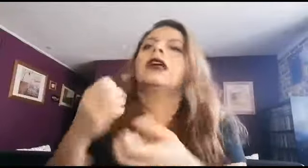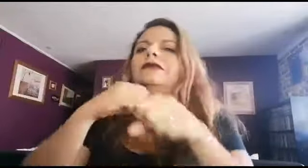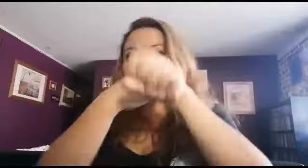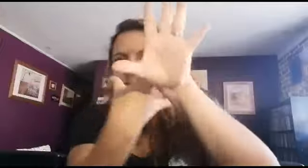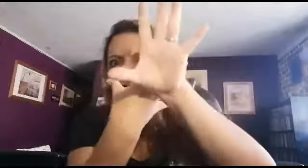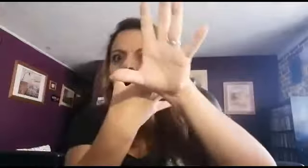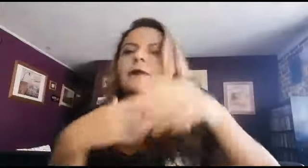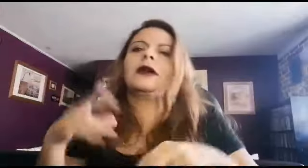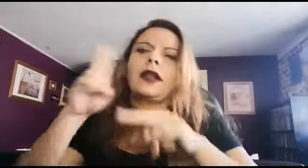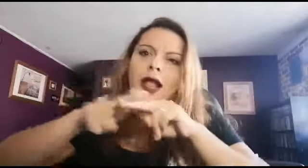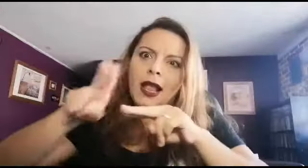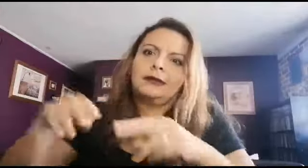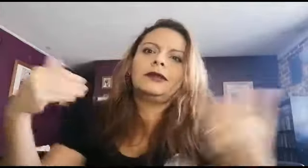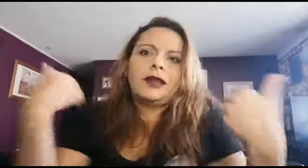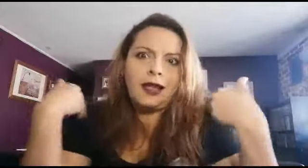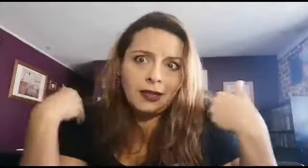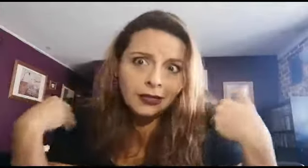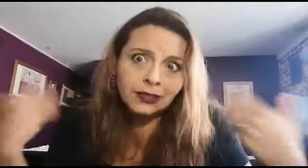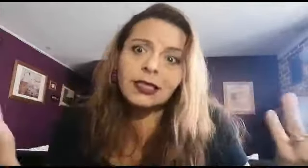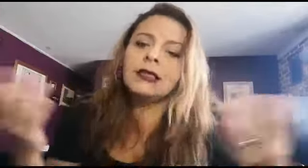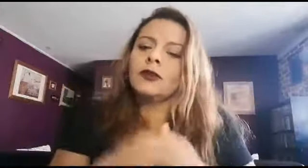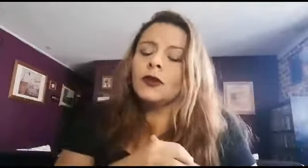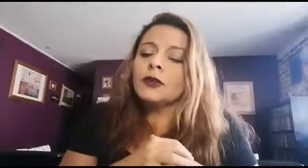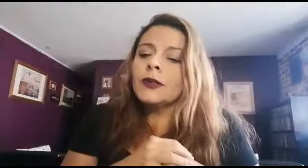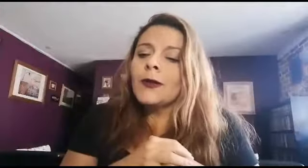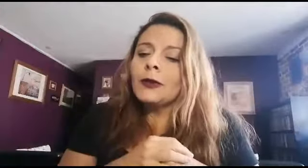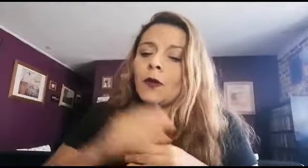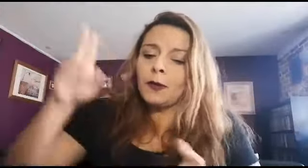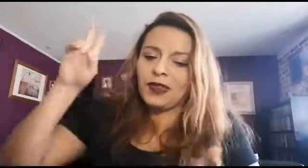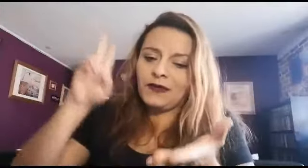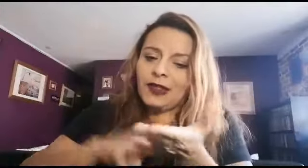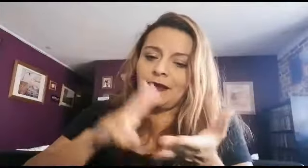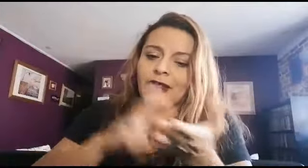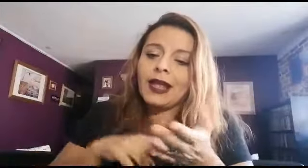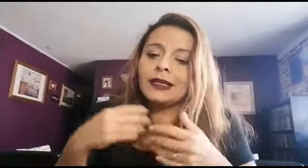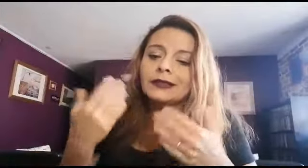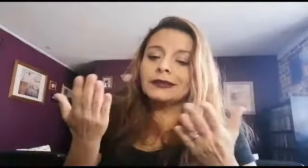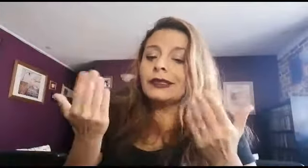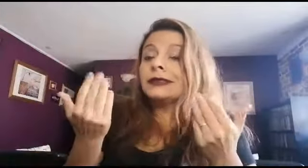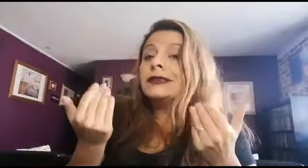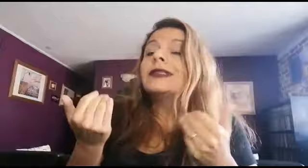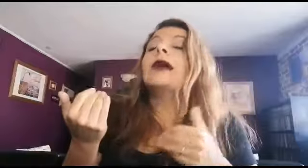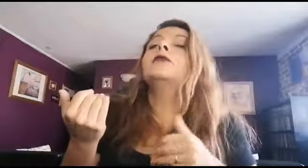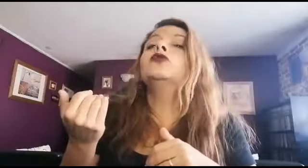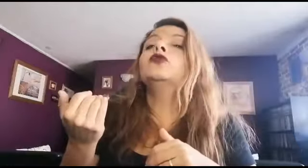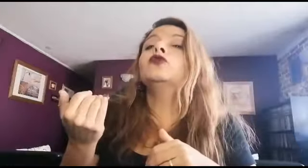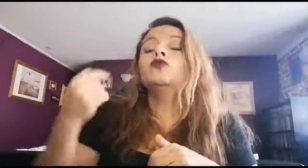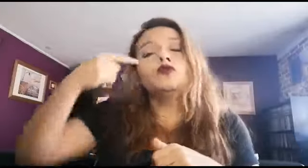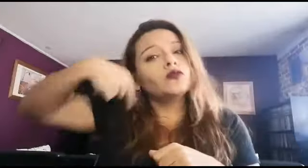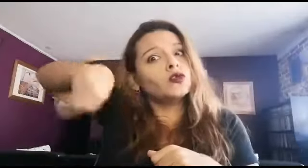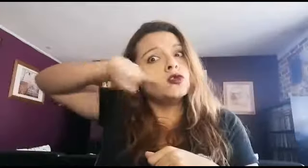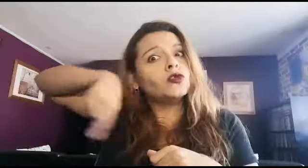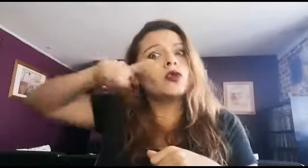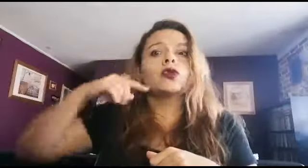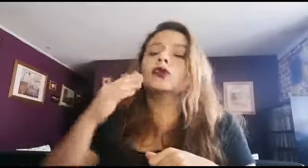ocupacional y que tienen que aprovechar en la tecnología como las interior llamadas para poder hacer los ejercicios la verdad es que